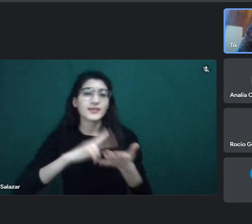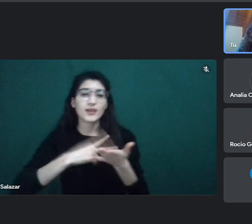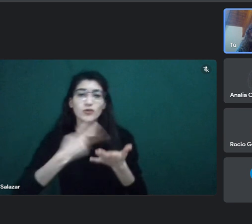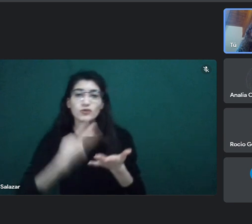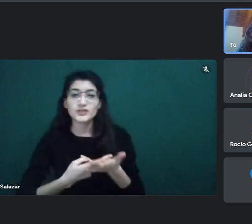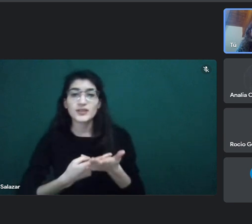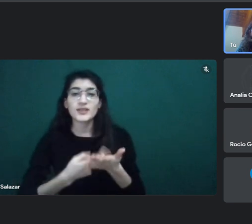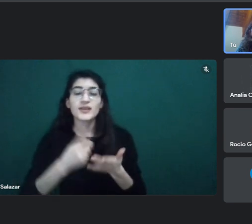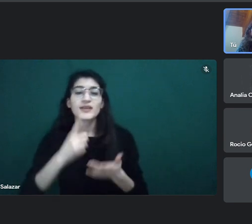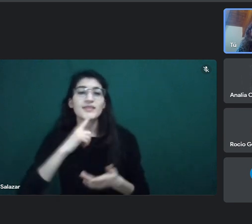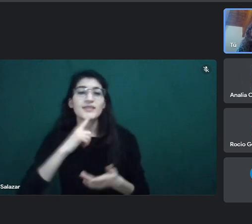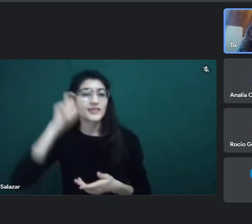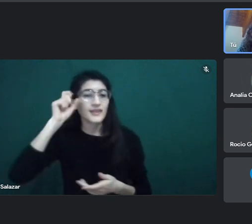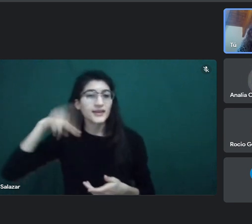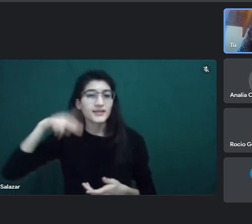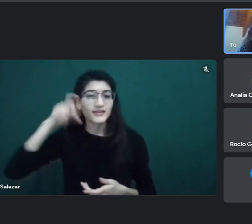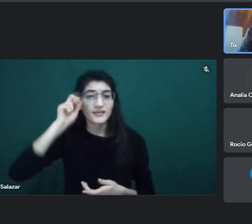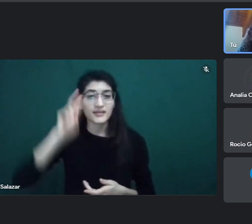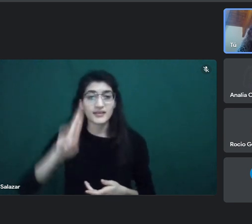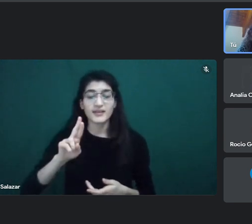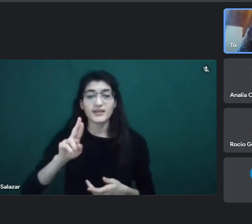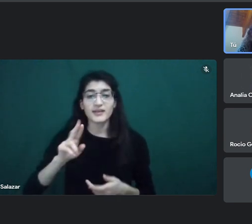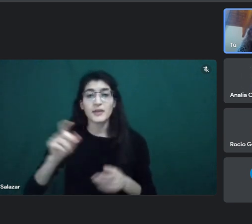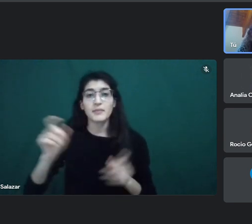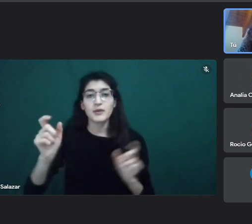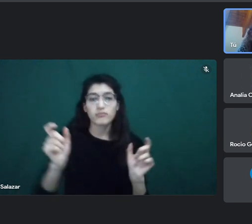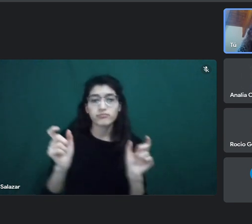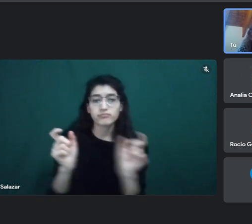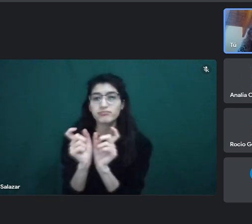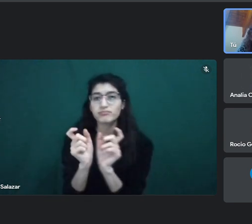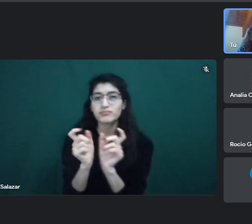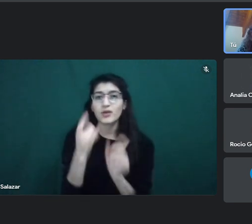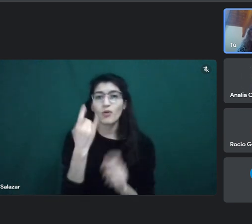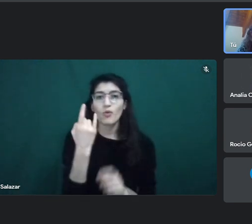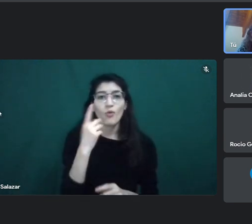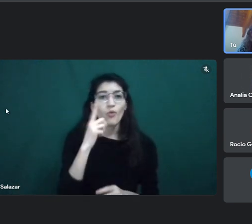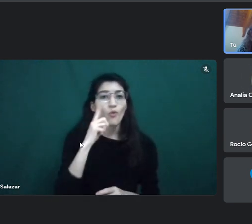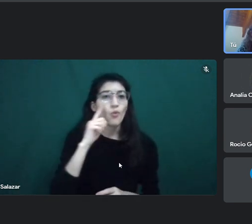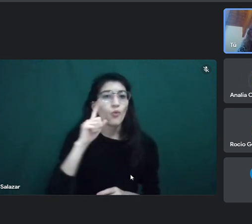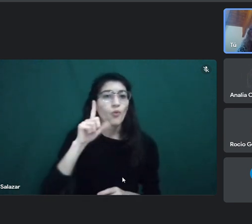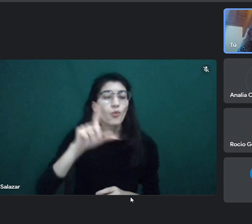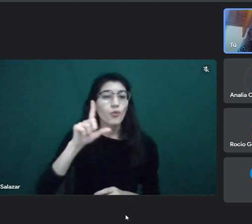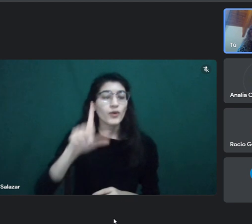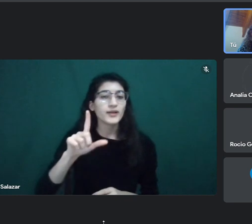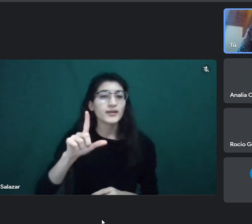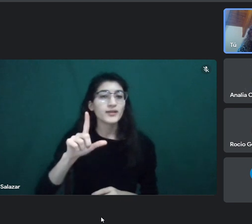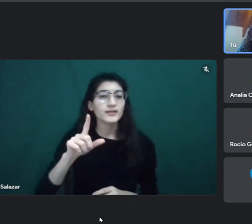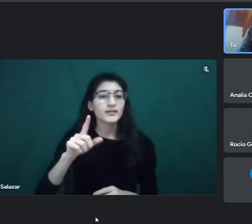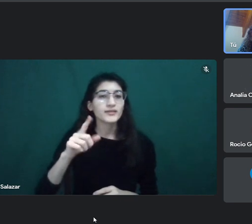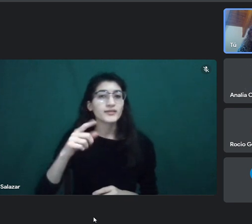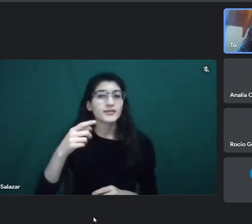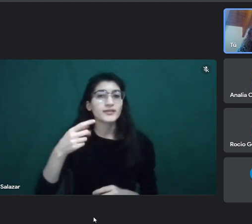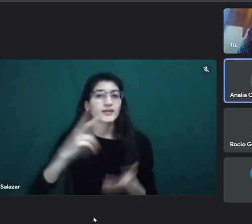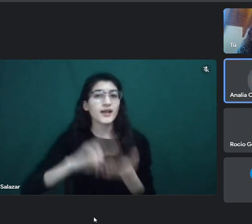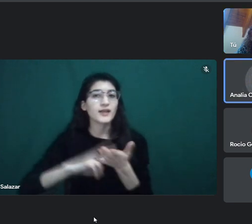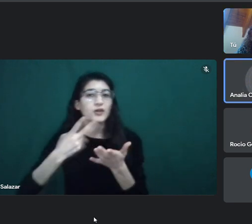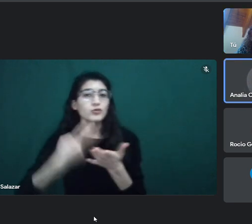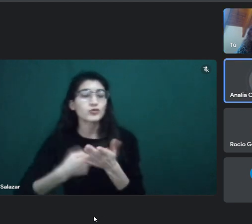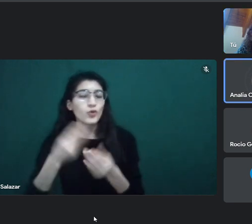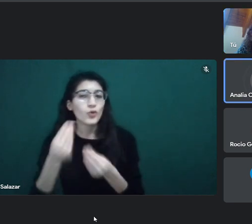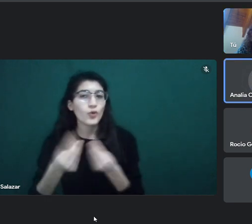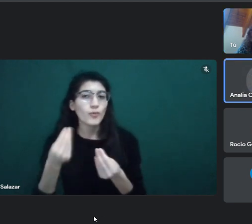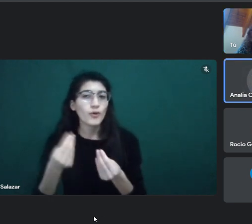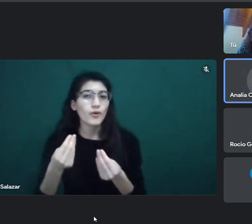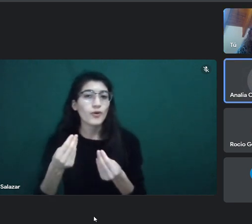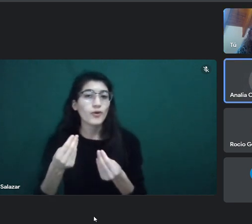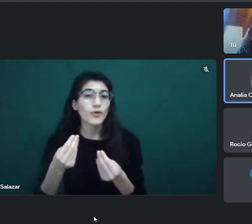tanto, si tengo el will adelante y lo tengo que leer en futuro, ¿cómo se le traducirá esa frase verbal? Tendrá.